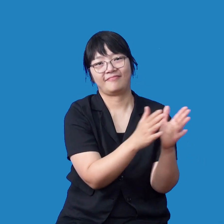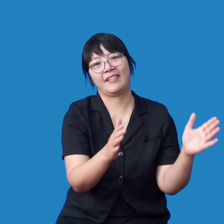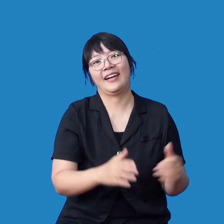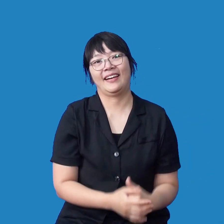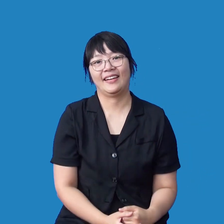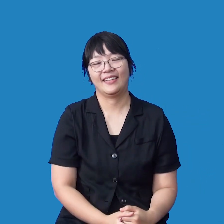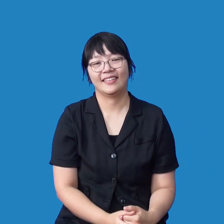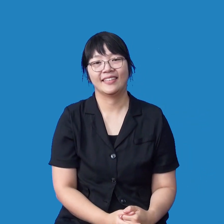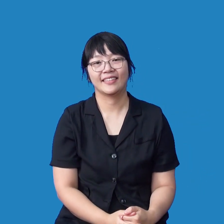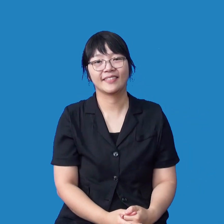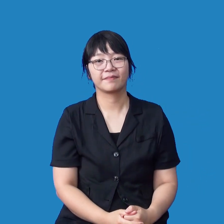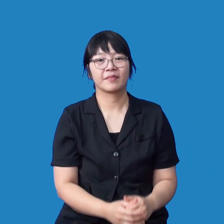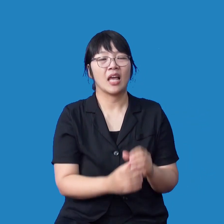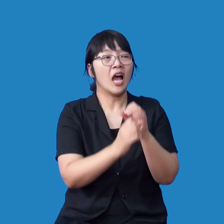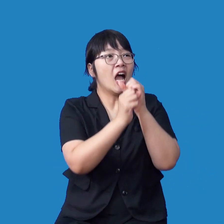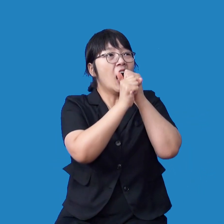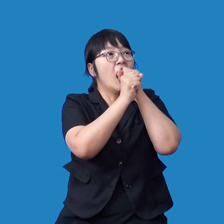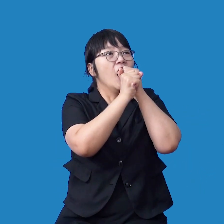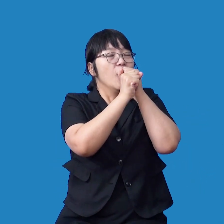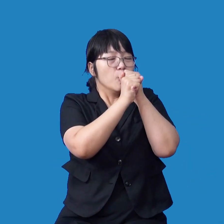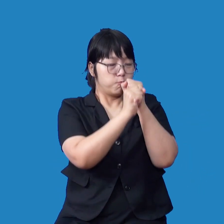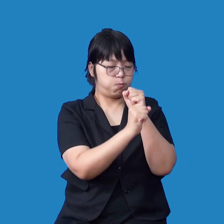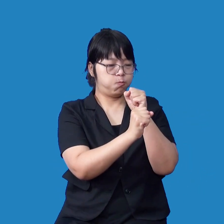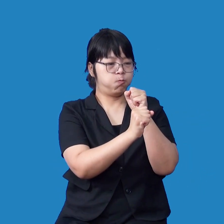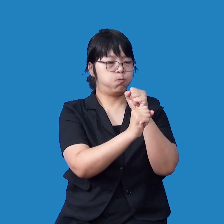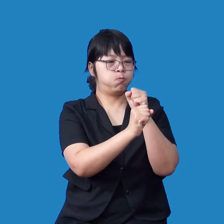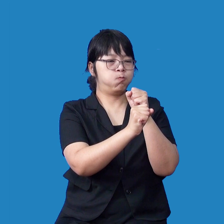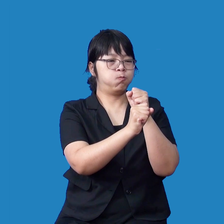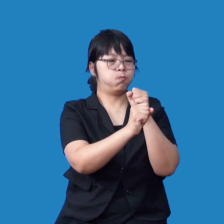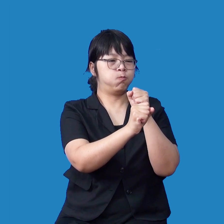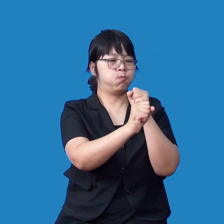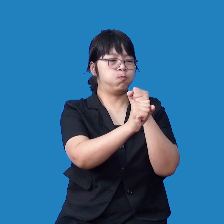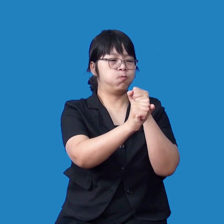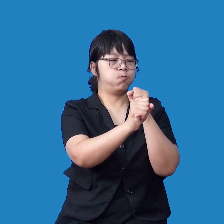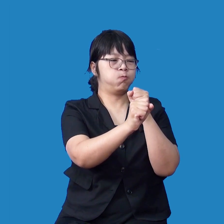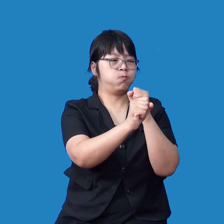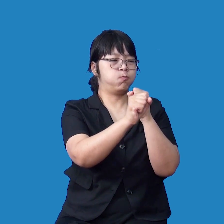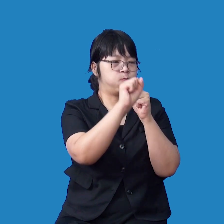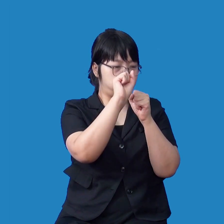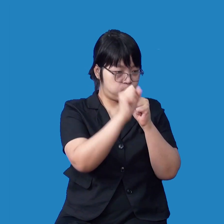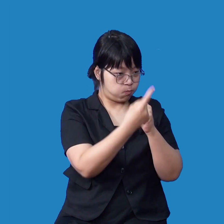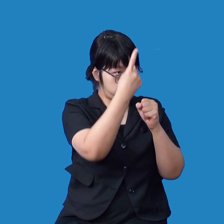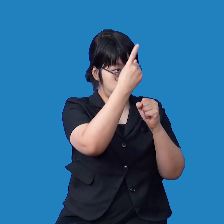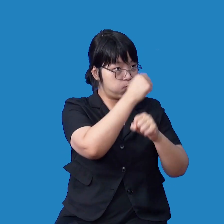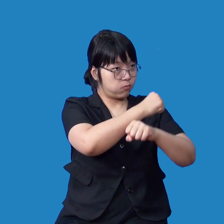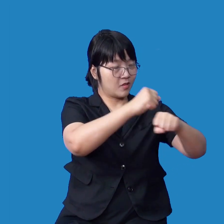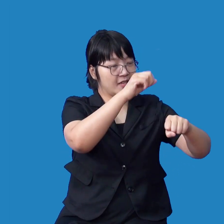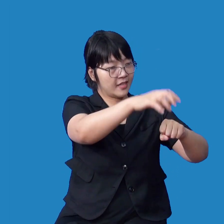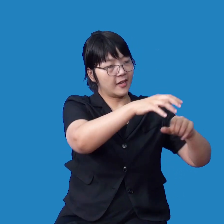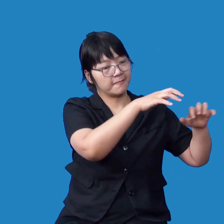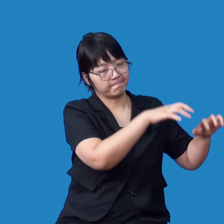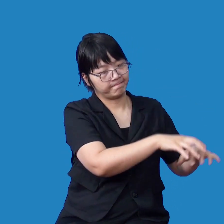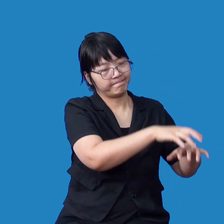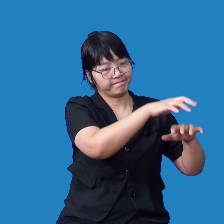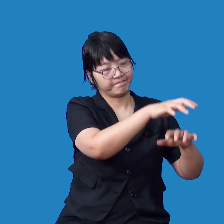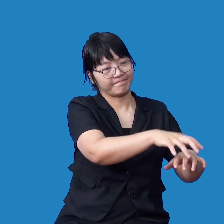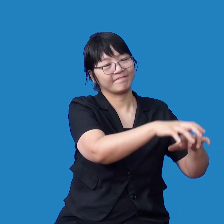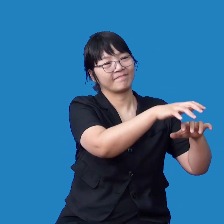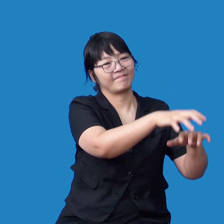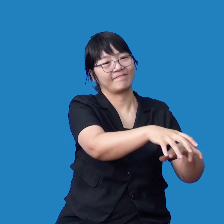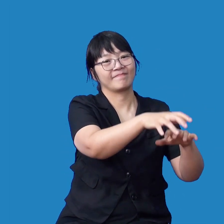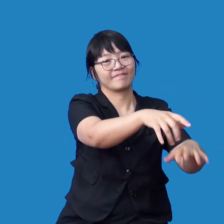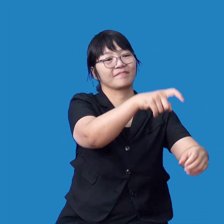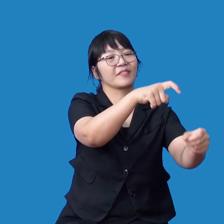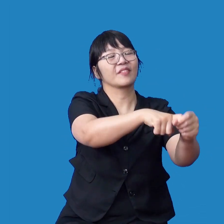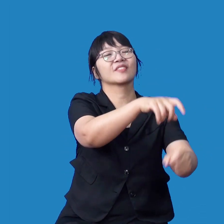이제 드디어 나팔 소리가 울려 퍼집니다. 광야를 향해서 행진하라는 것입니다. 약속의 땅을